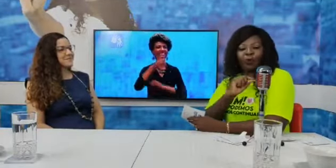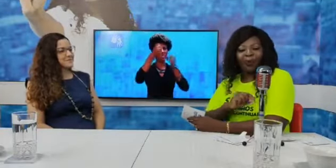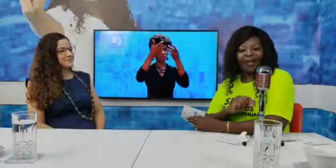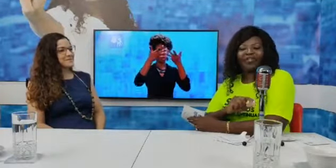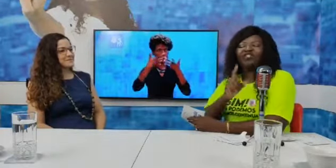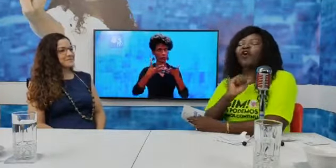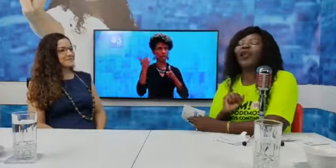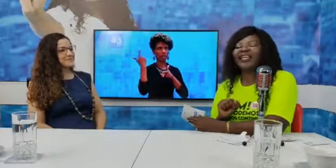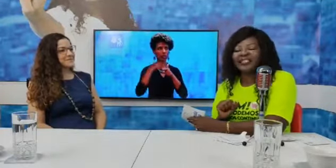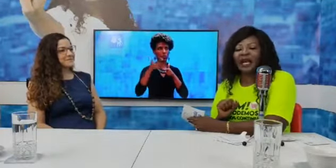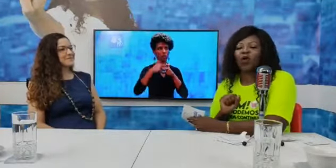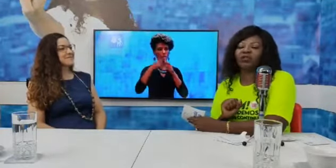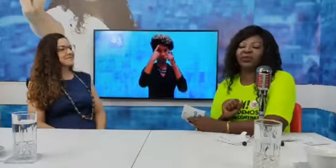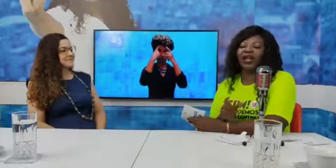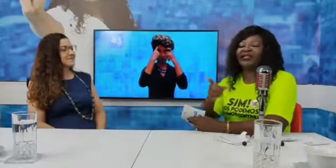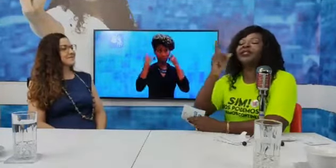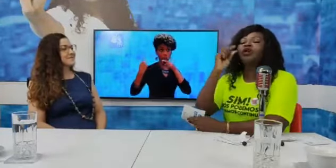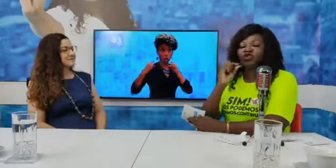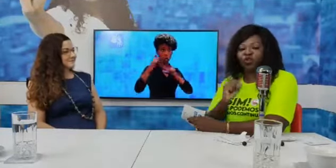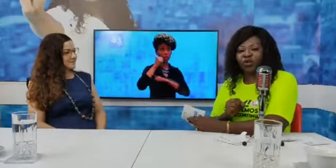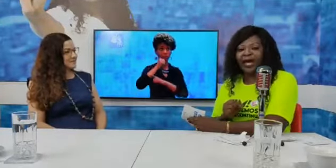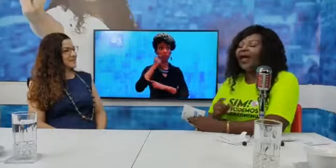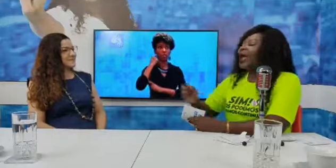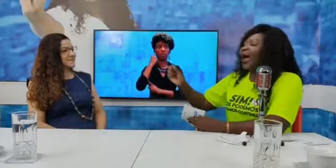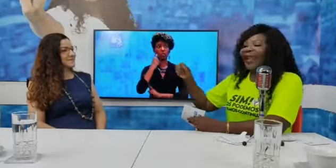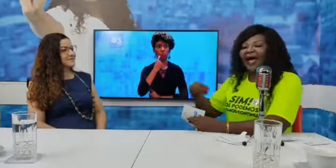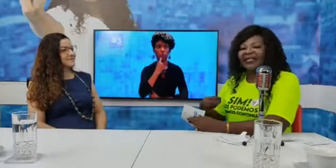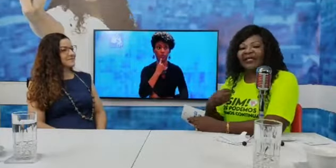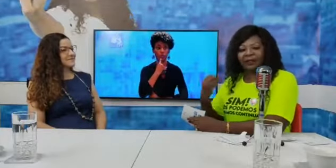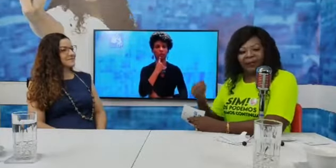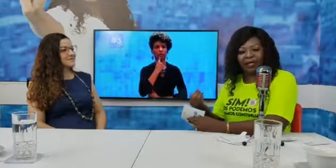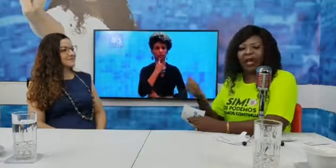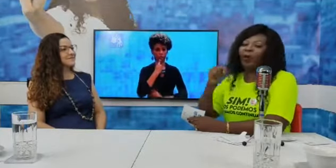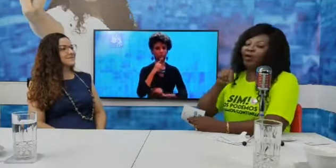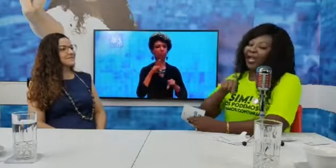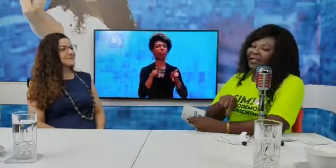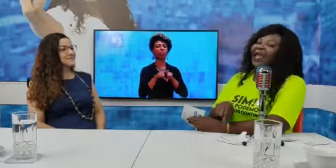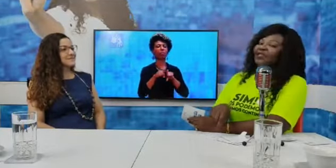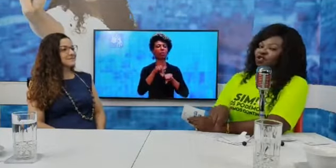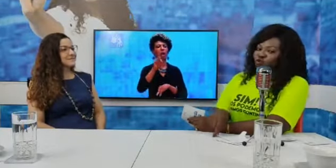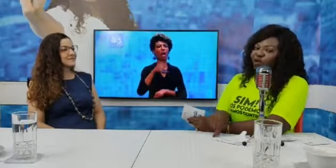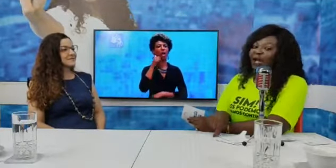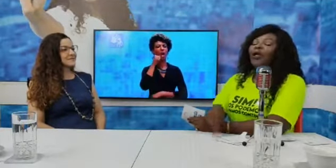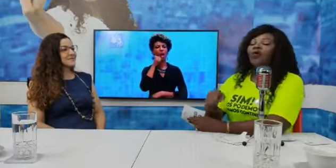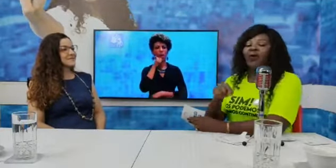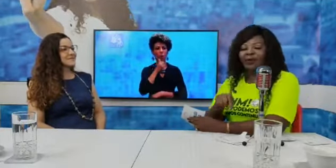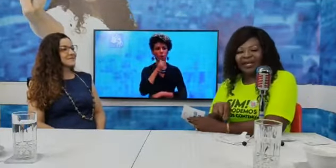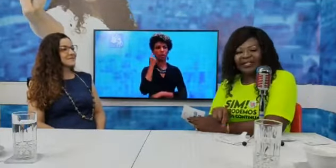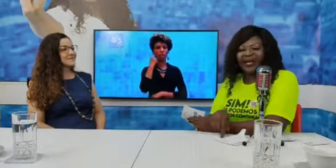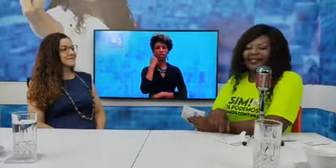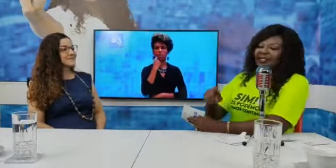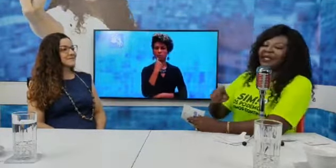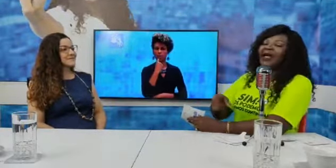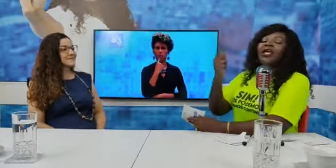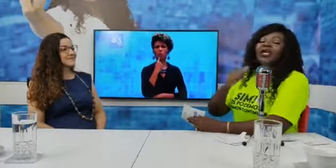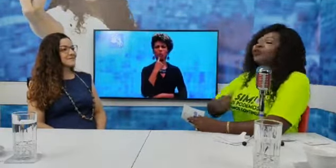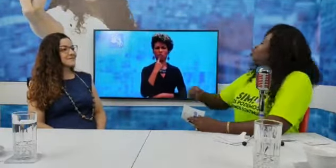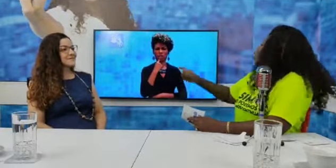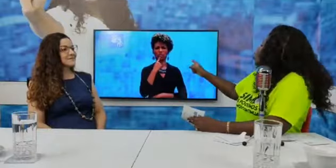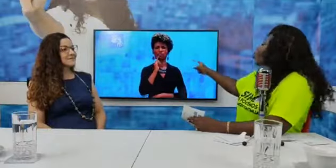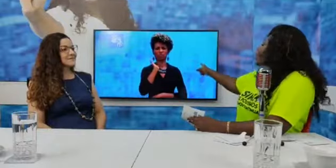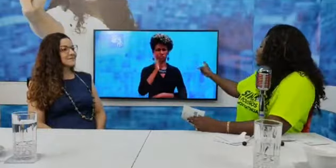dos problemas de violência contra mulheres surdas. A Laysa também é uma mulher que é surda, uma mulher esclarecida.